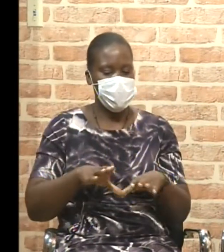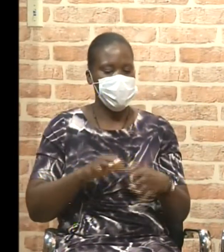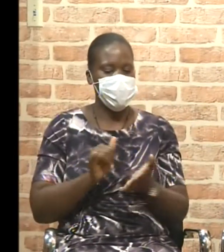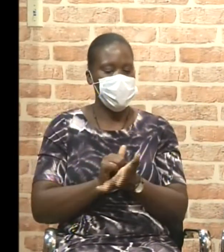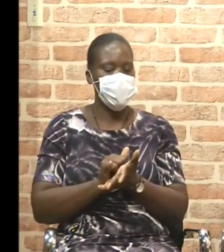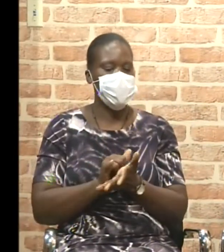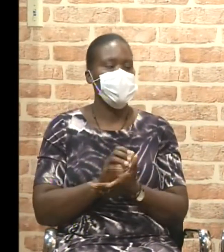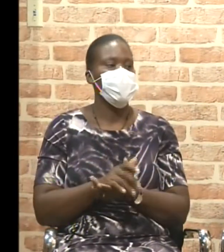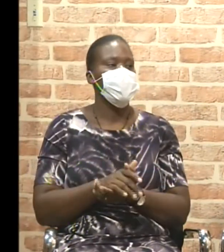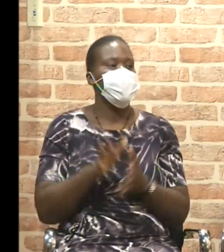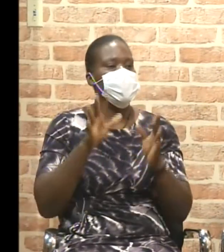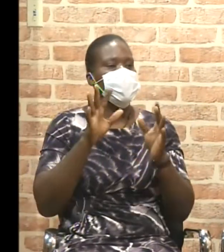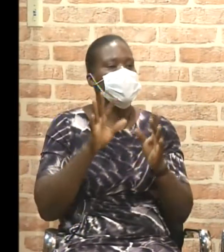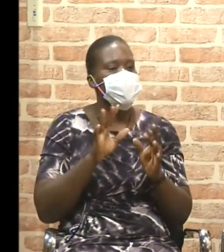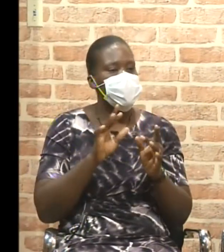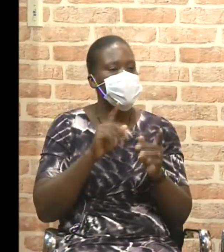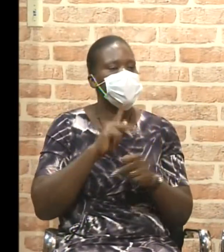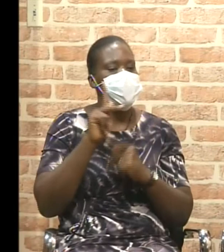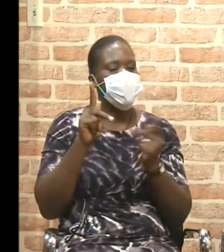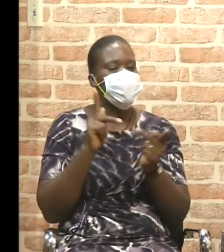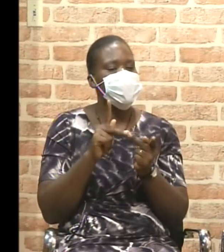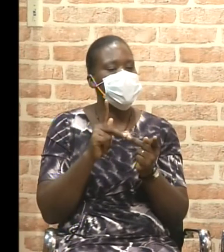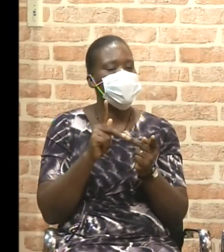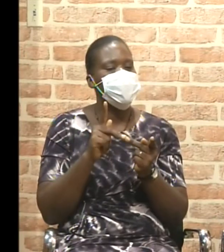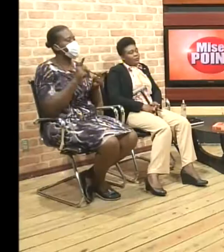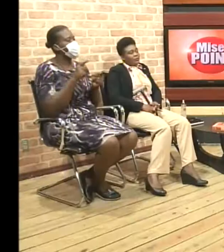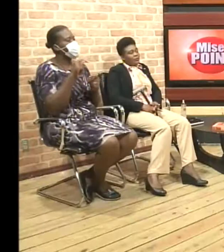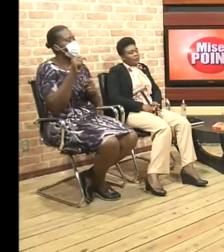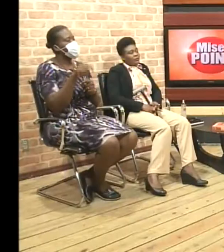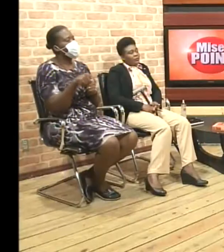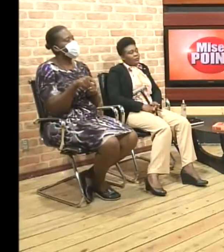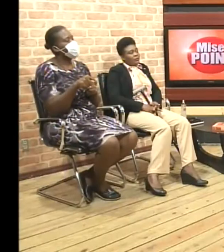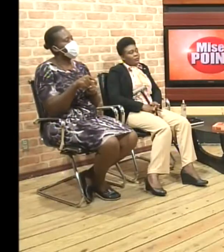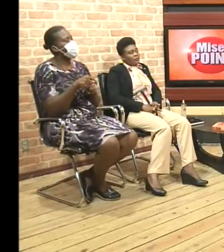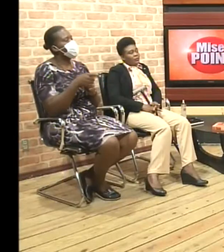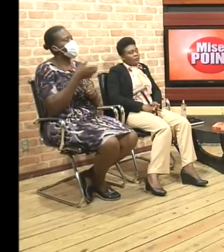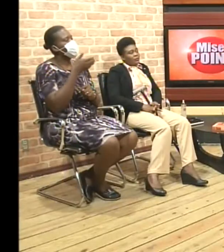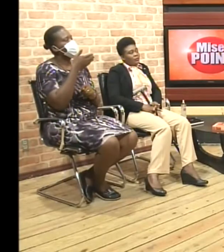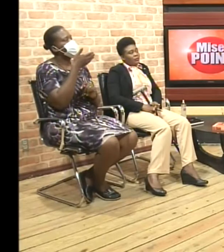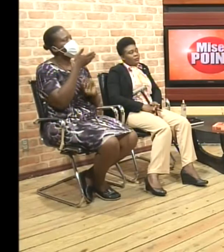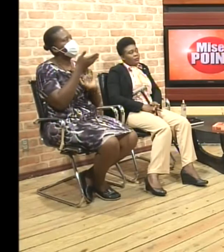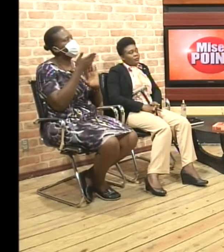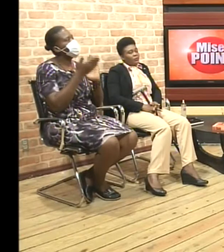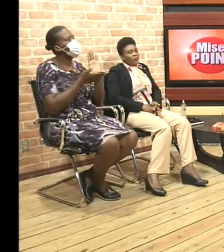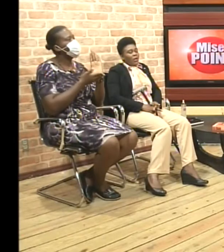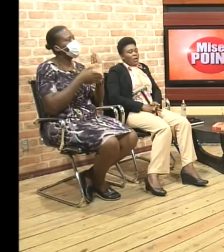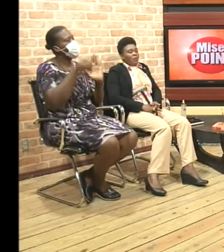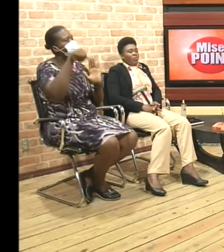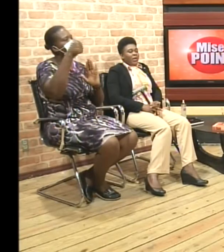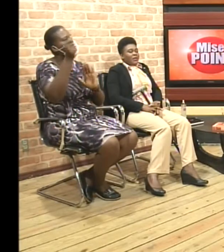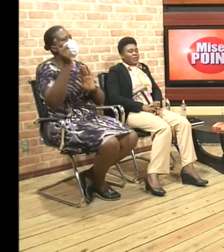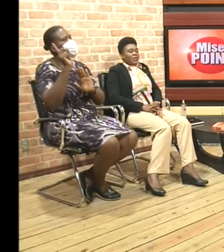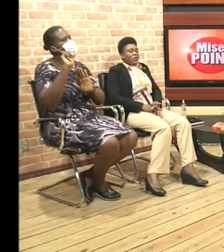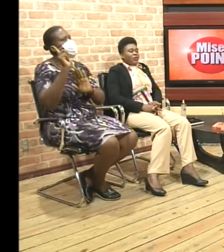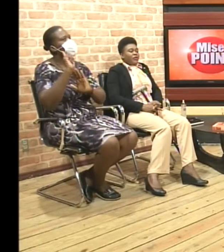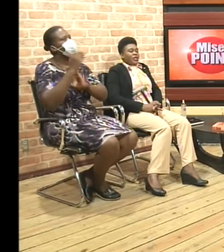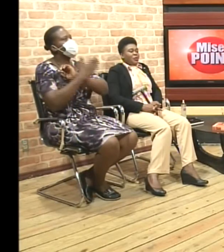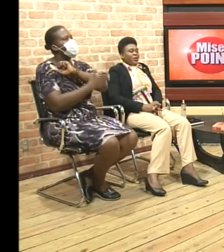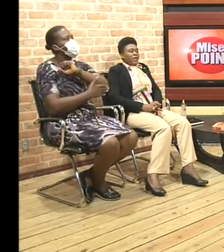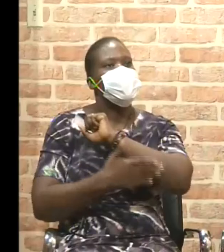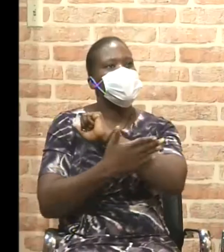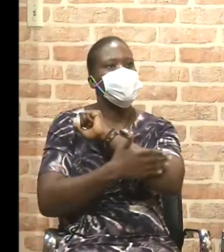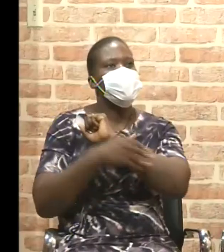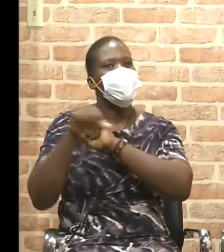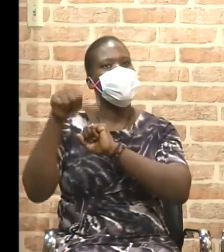lui. Parfait. Et là maintenant et présence nous dans notre ville dans pays, comment ça y est? Présence dans l'autre ville